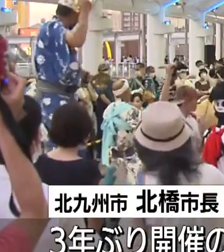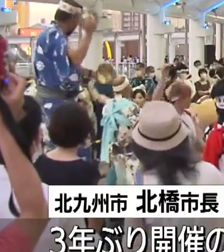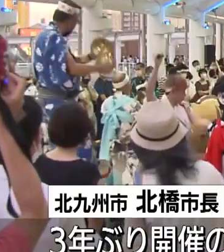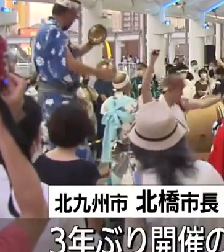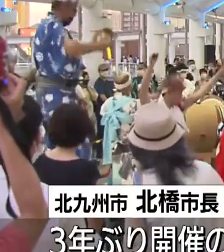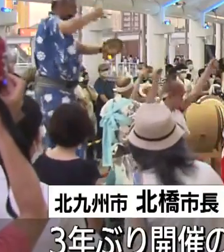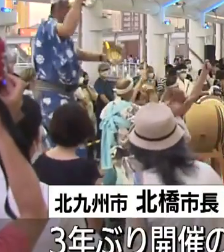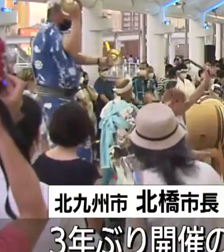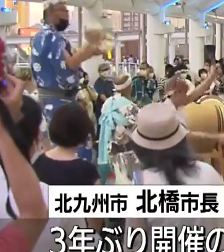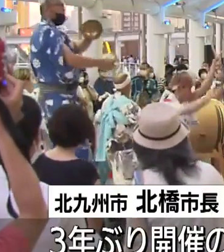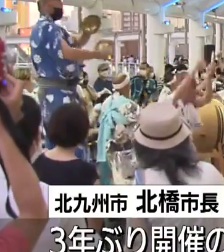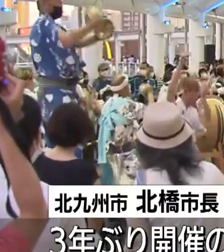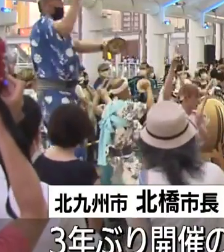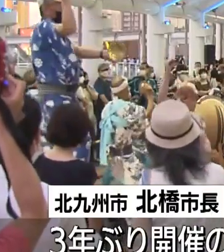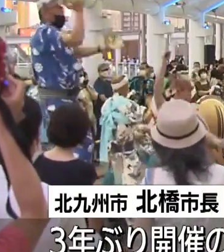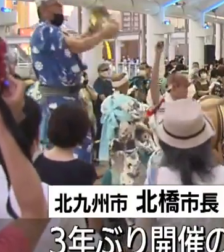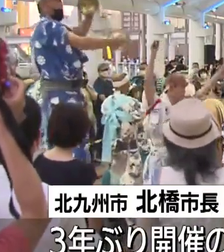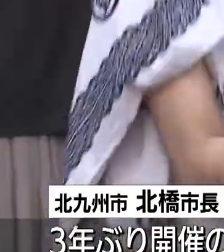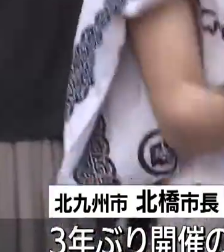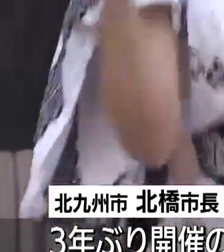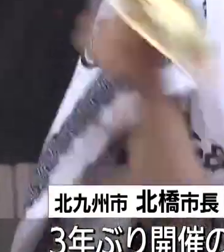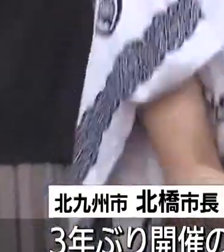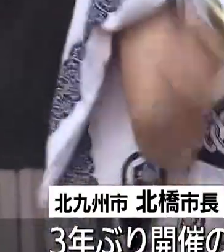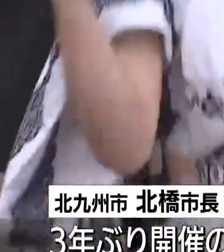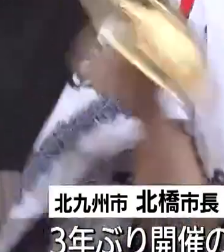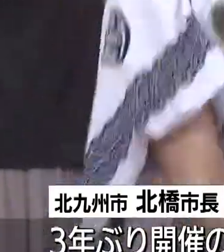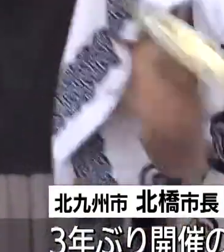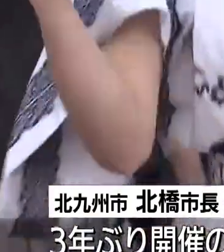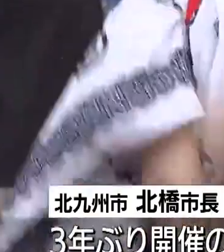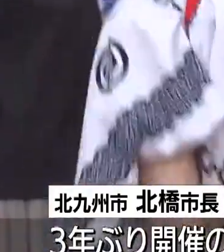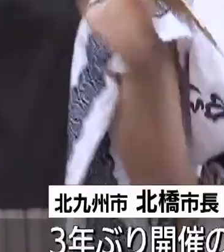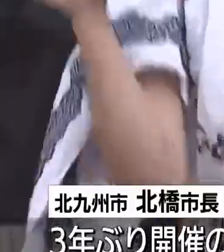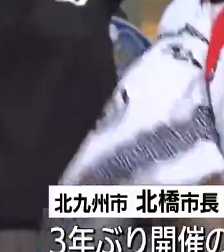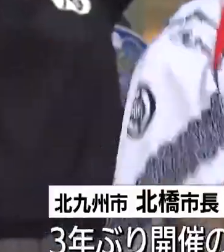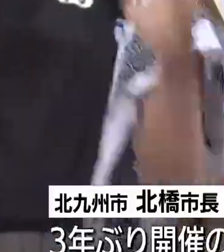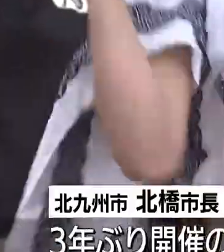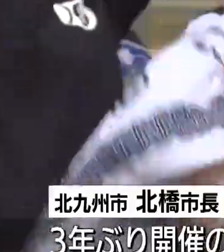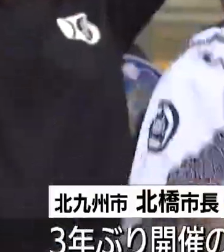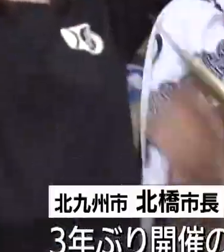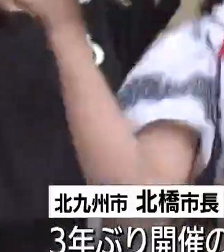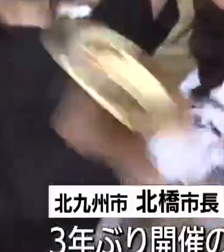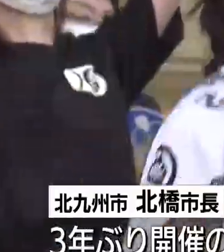伝統行事が安全快適に成功することを念願しているとしました。